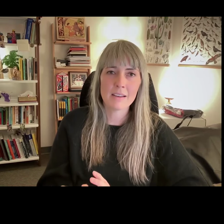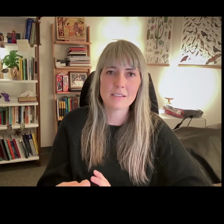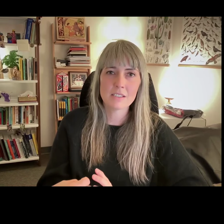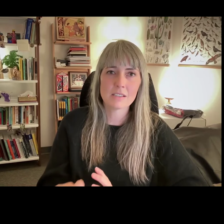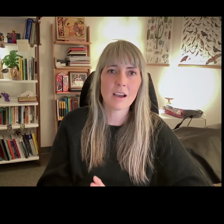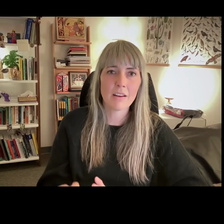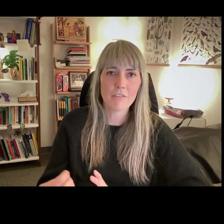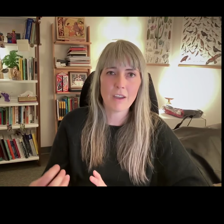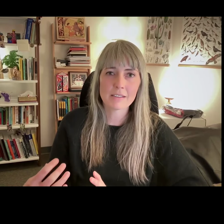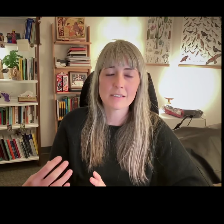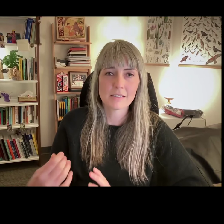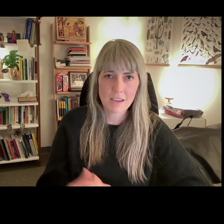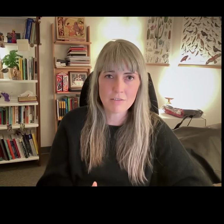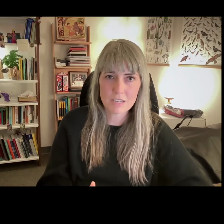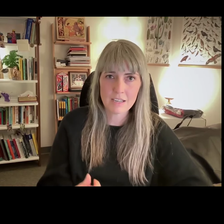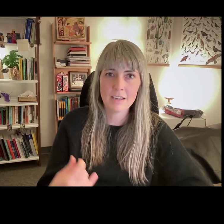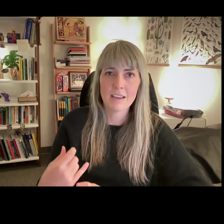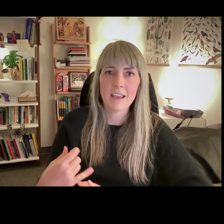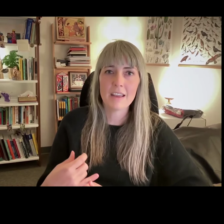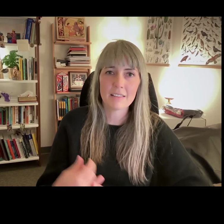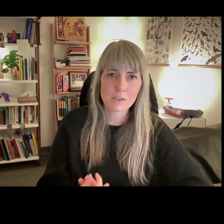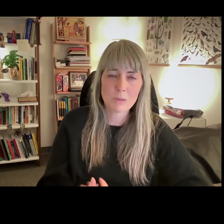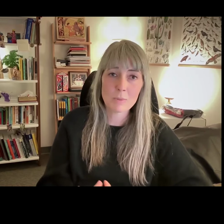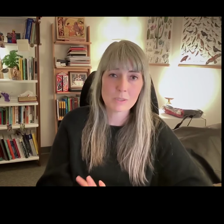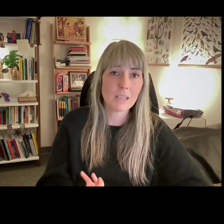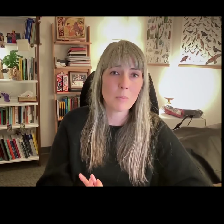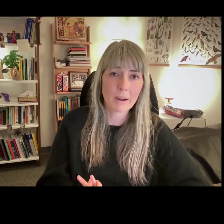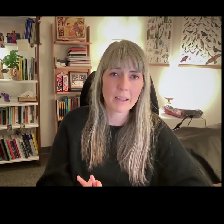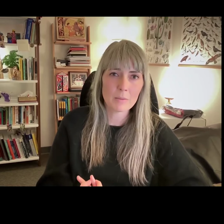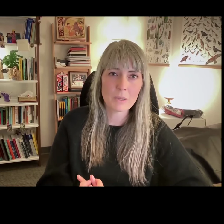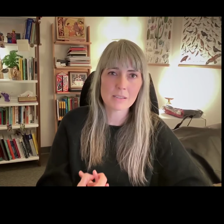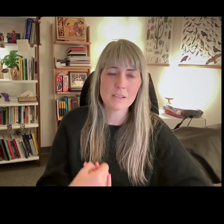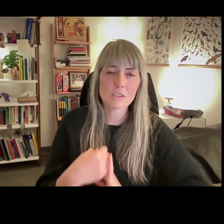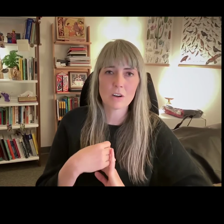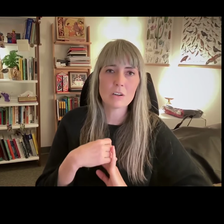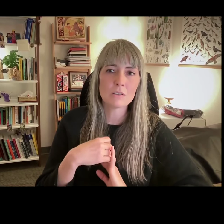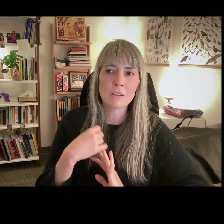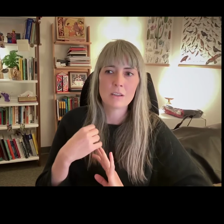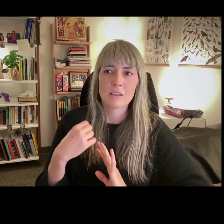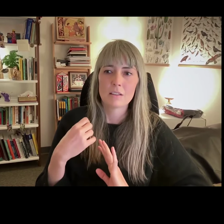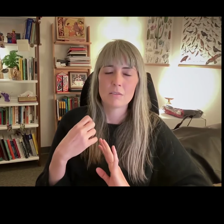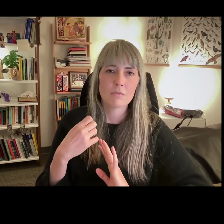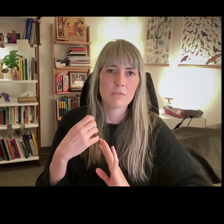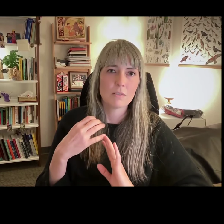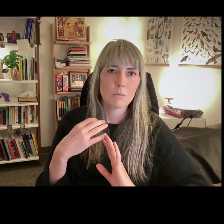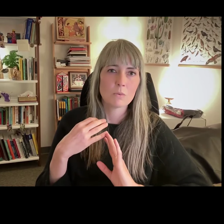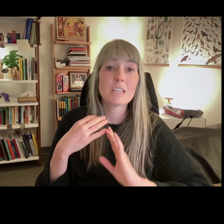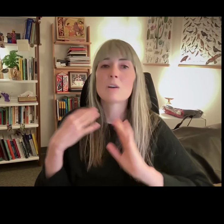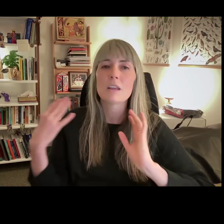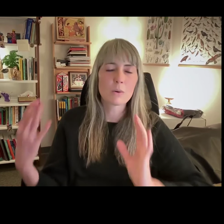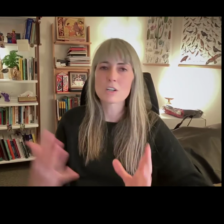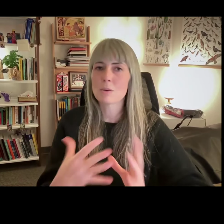de ruidos de una forma que no afecta seguridad y permite que la gente pueda seguir trabajando, porque